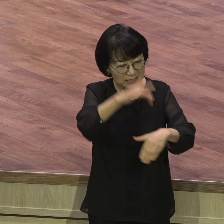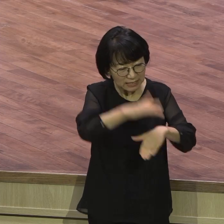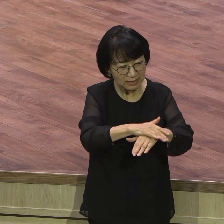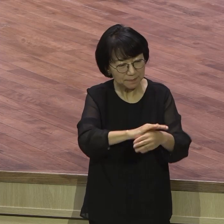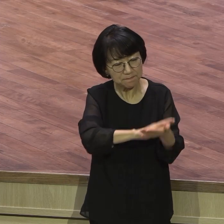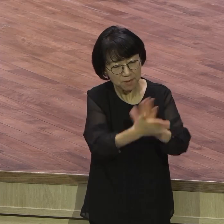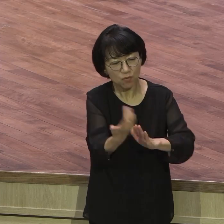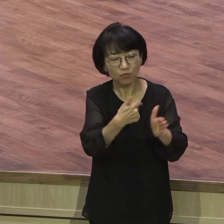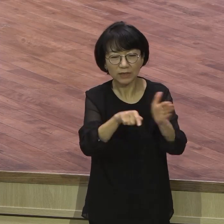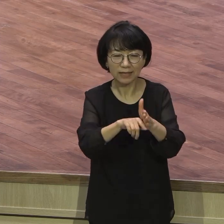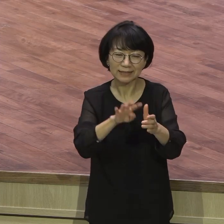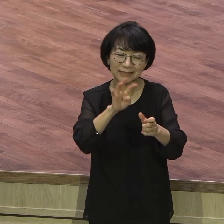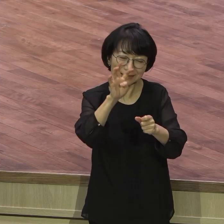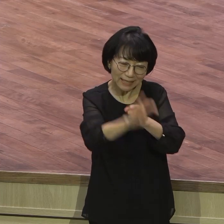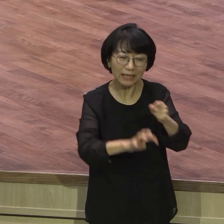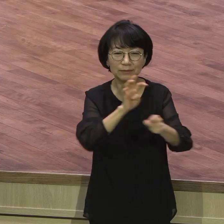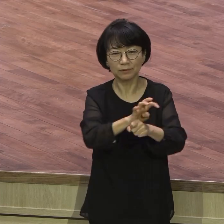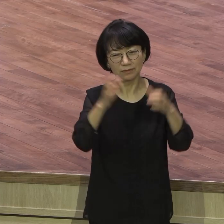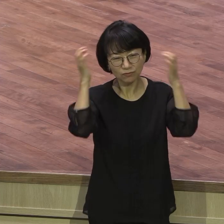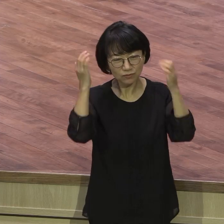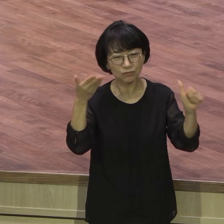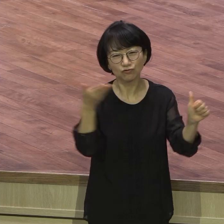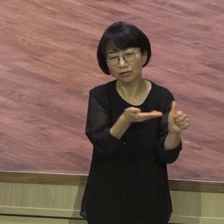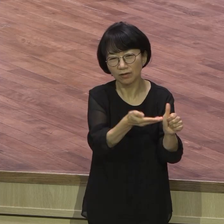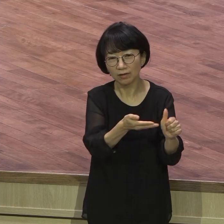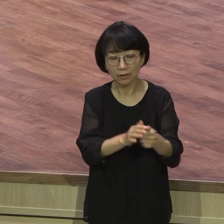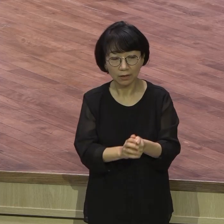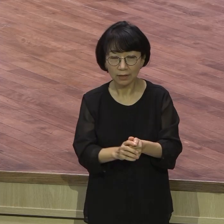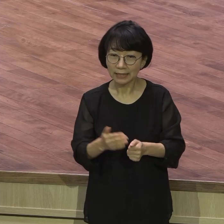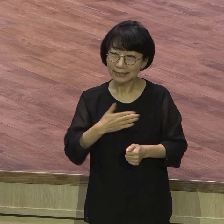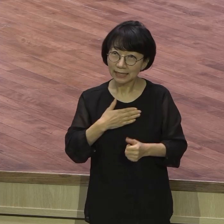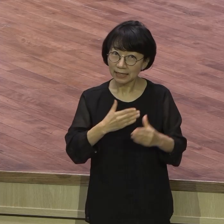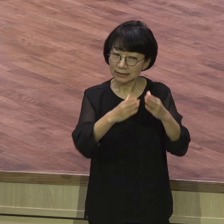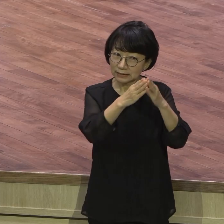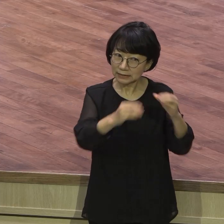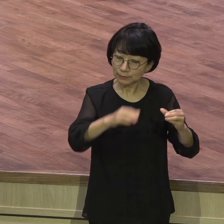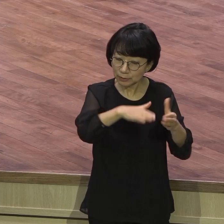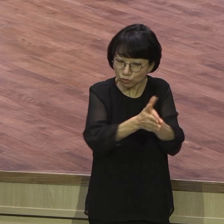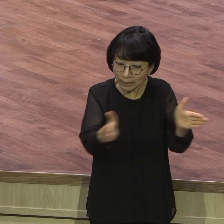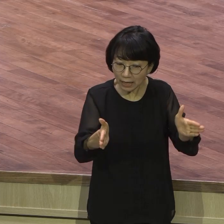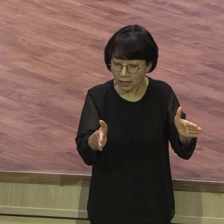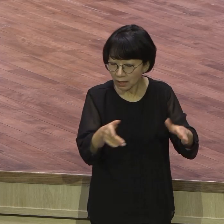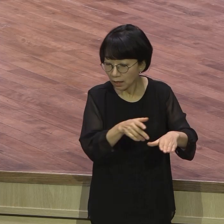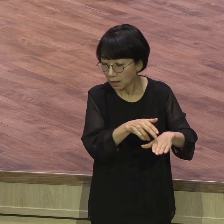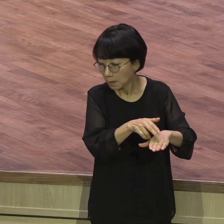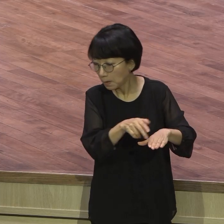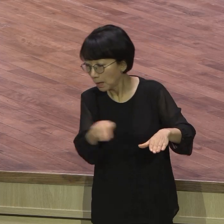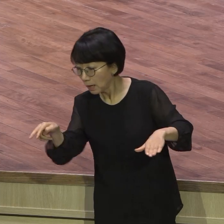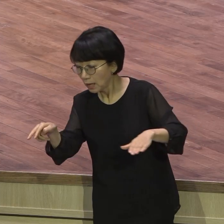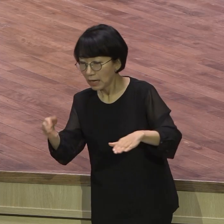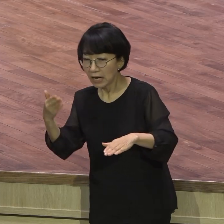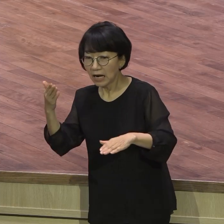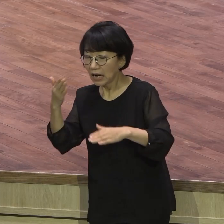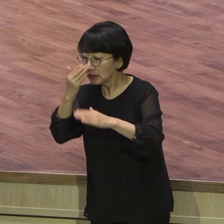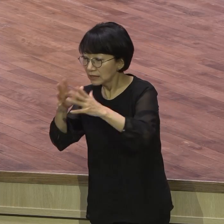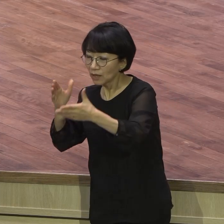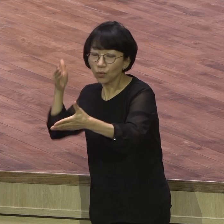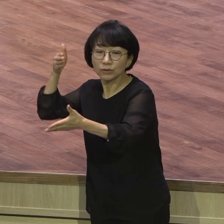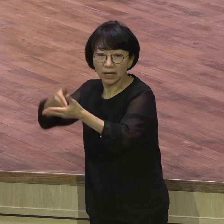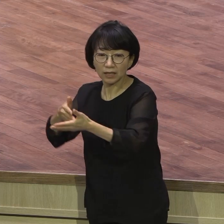다녀 아니 일주일 내가 이집트에서 이집트에서 내가 이스라엘 가봤잖아요 이집트에서 가난한 땅 가봤잖아요